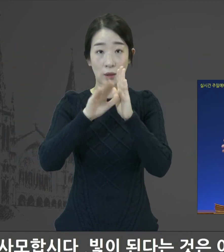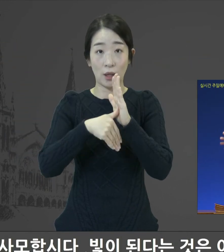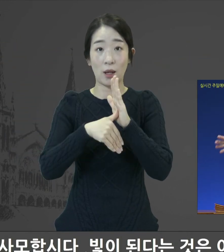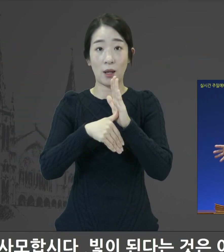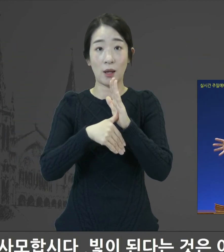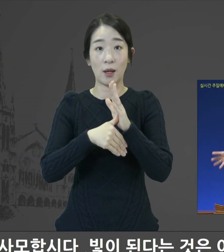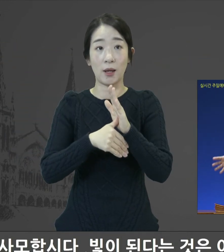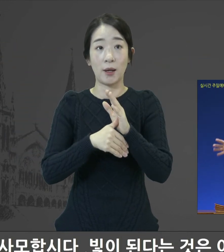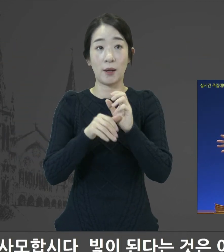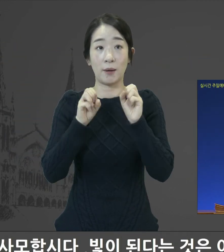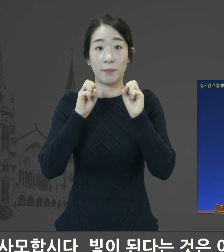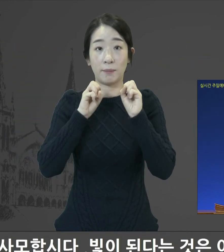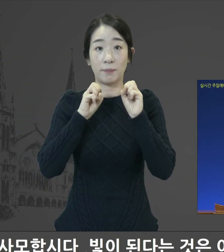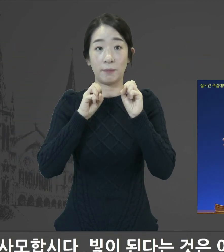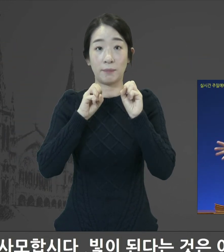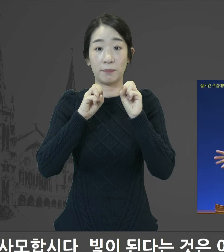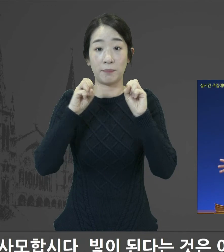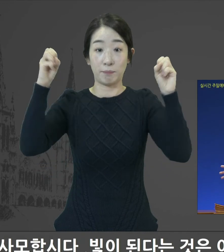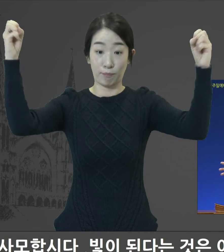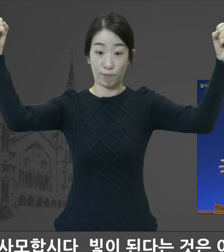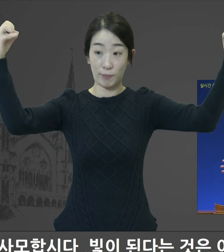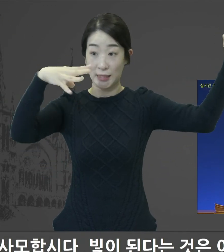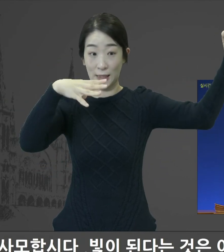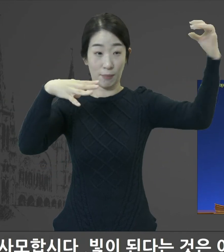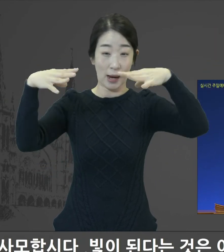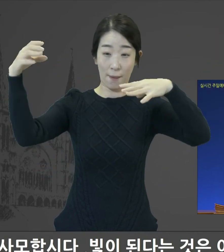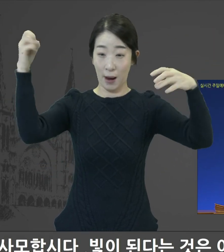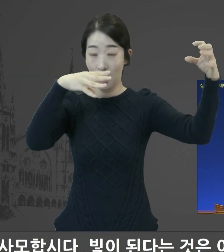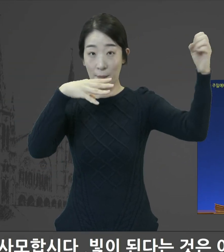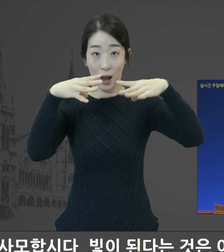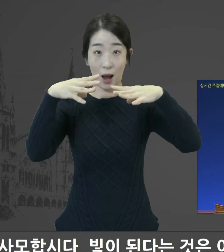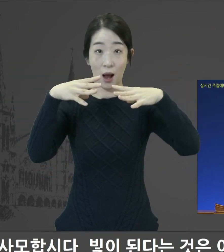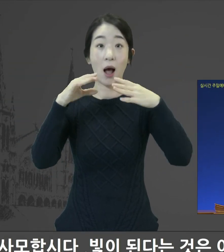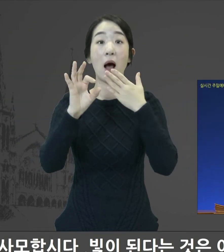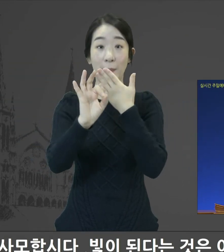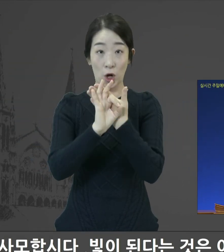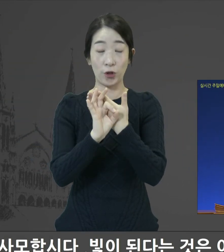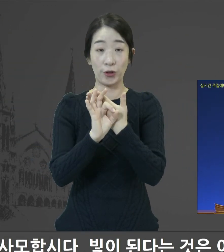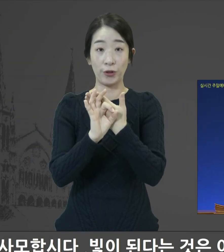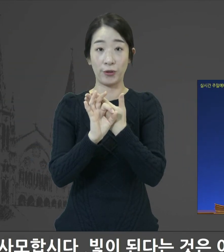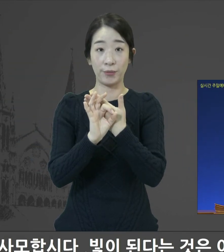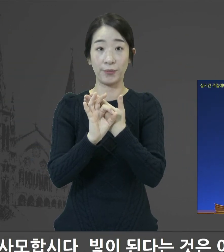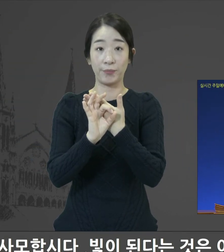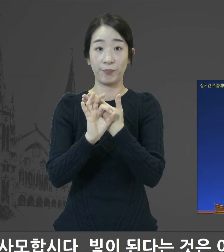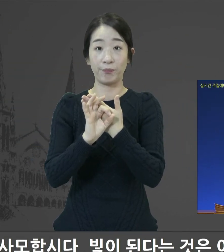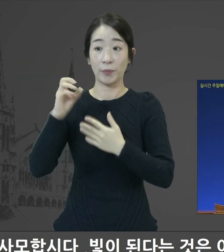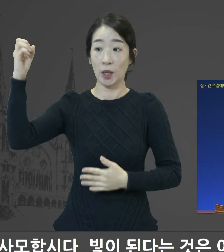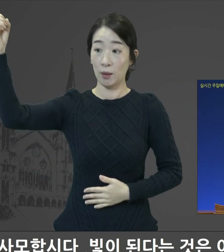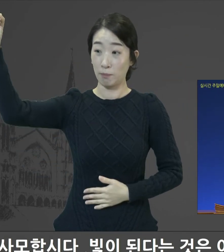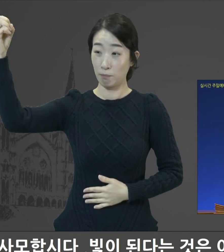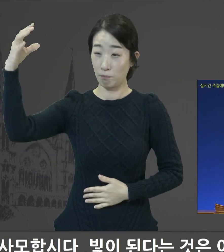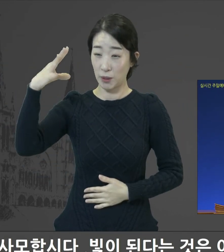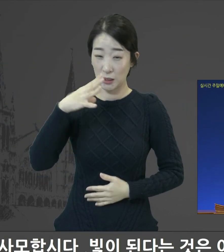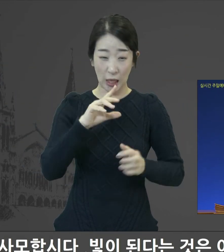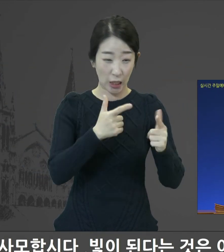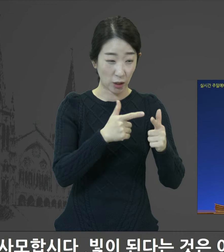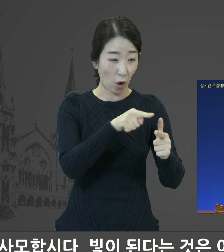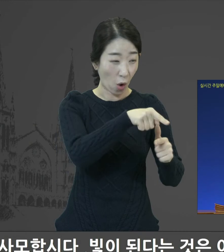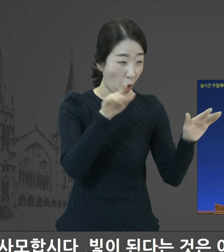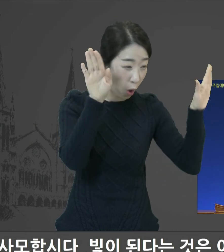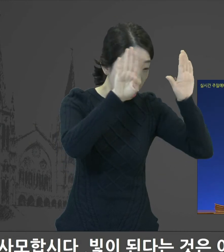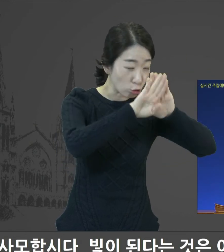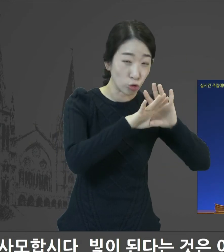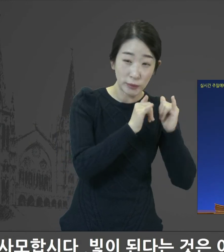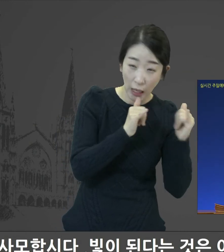쫙, 저와 여러분들이 다 이렇게 비치잖아요. 그러면 빛이 아닌 어둠의 사람들이